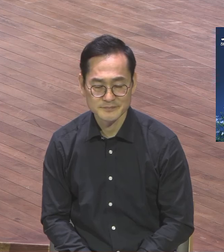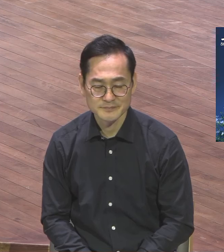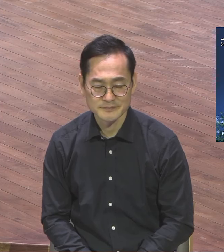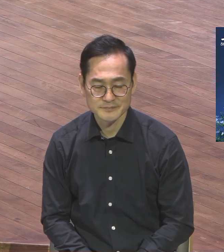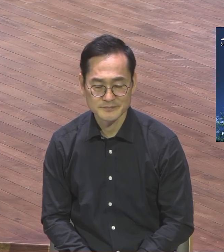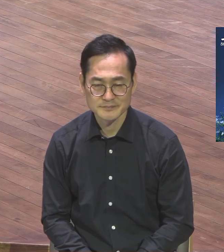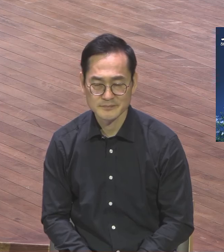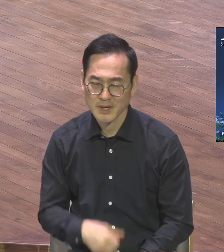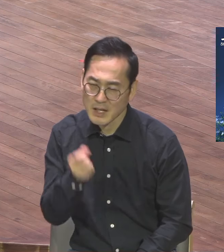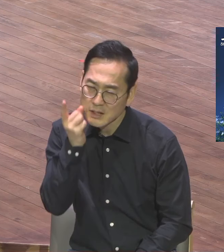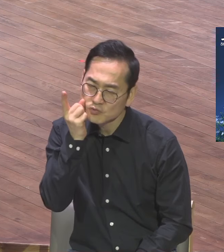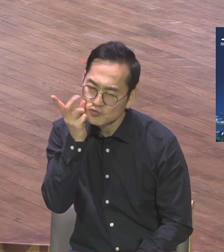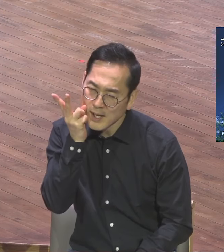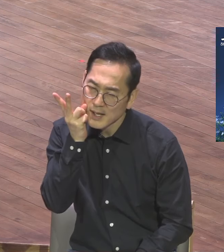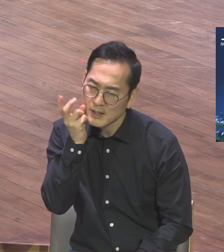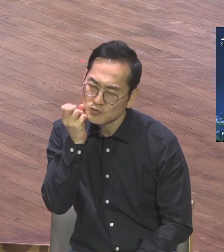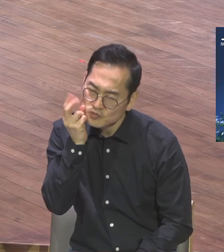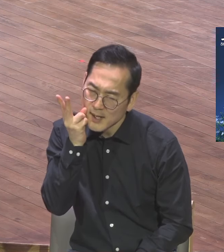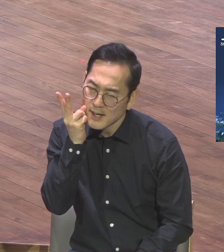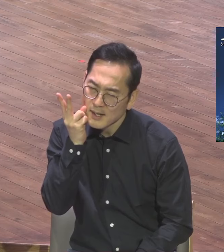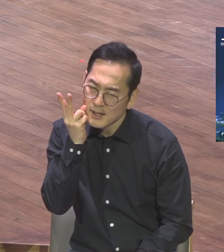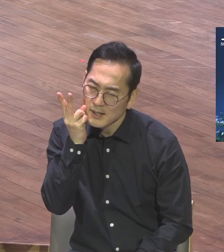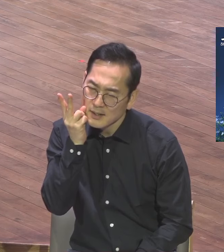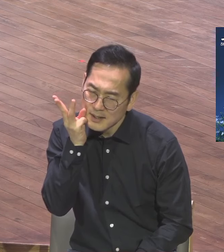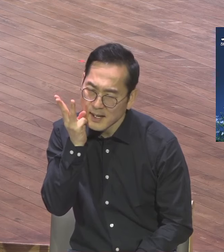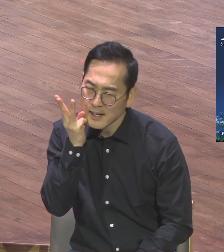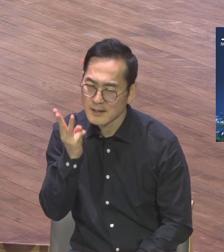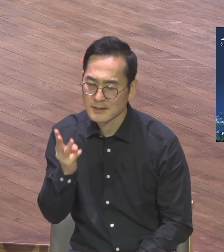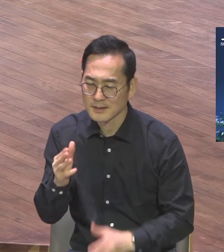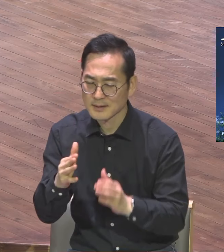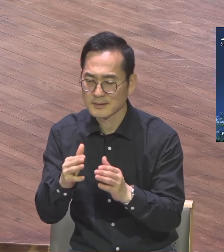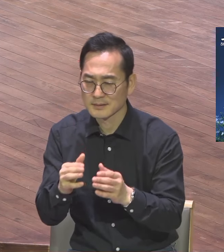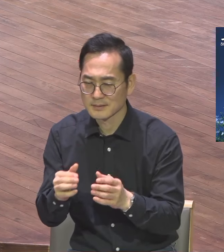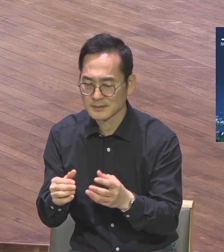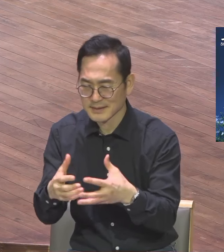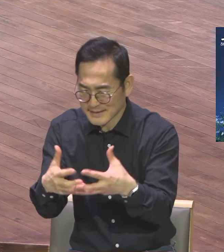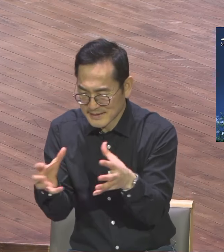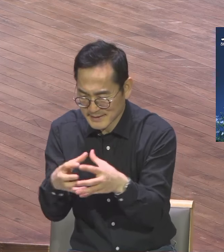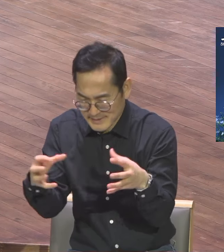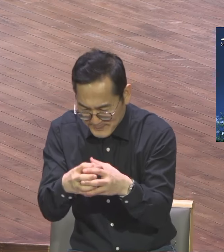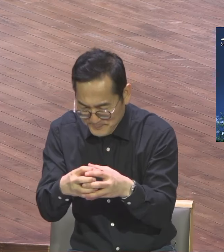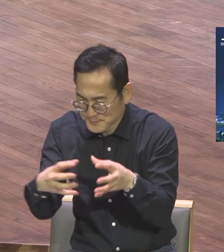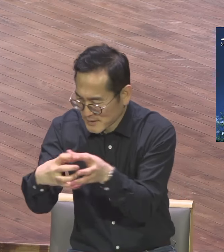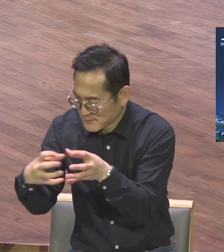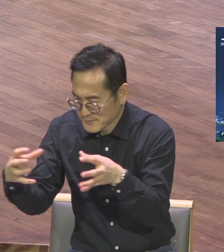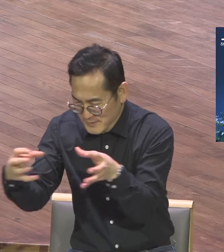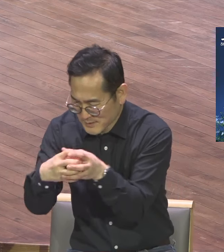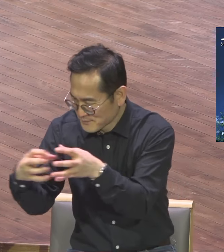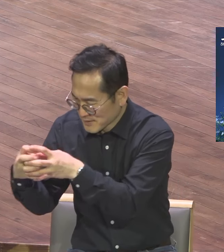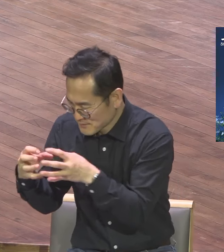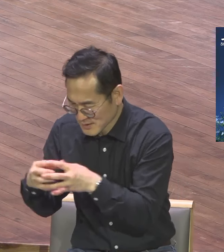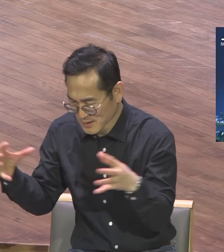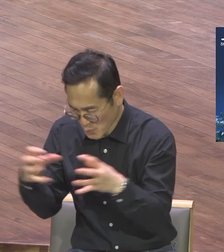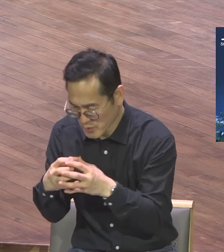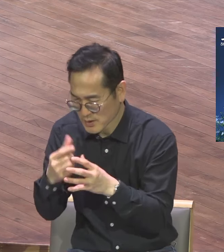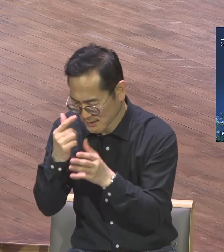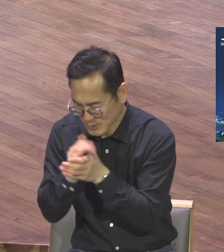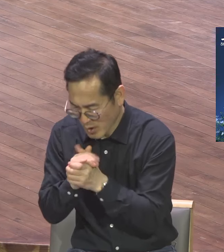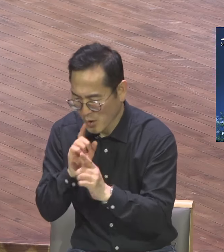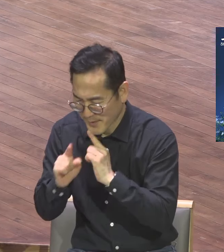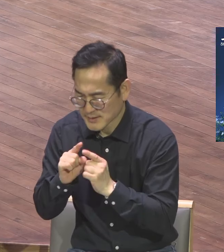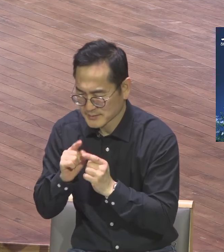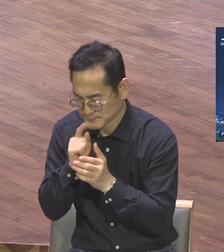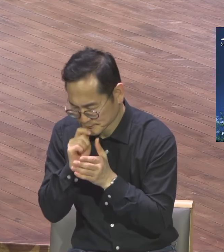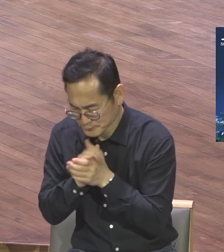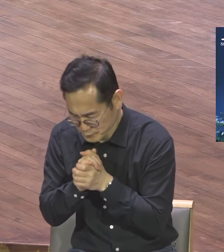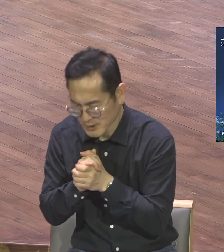최소한도 두 가정 이상 세 가정이 팀을 합쳐서 아침마다 모여서 같이 기도하고 같이 그렇게 말씀